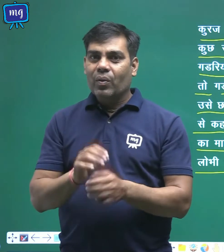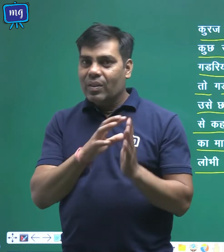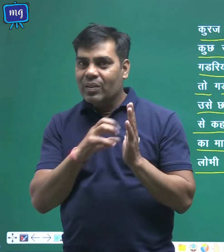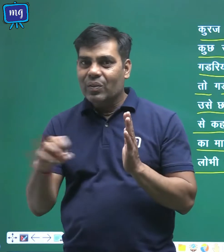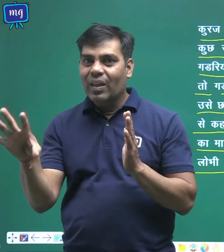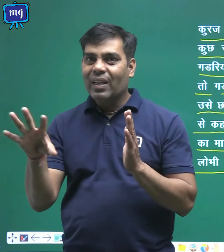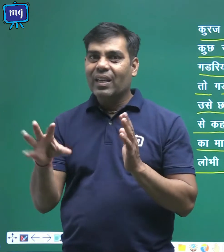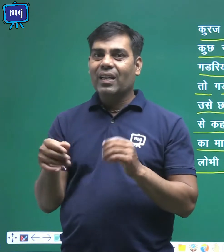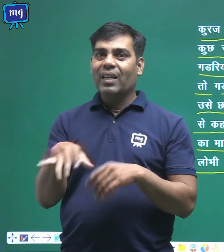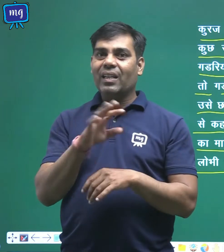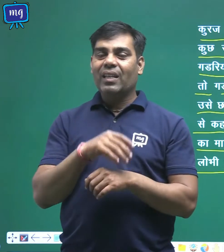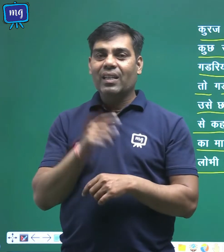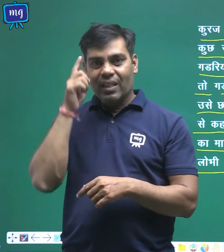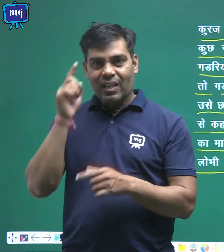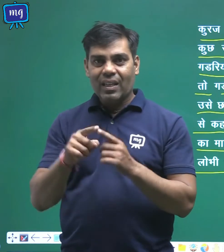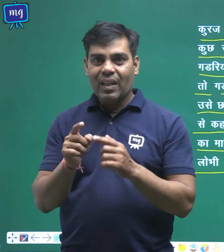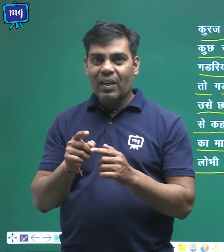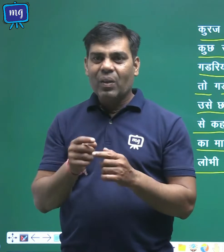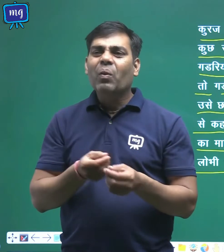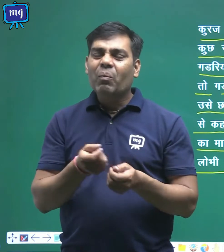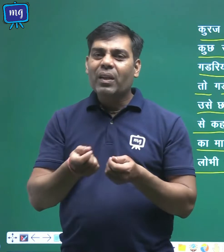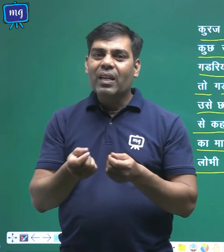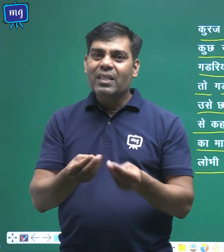छुड़ाने के लिए प्रयास कर रहा है,